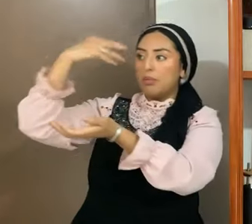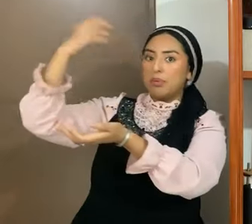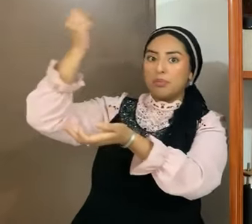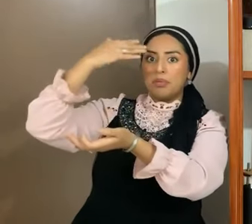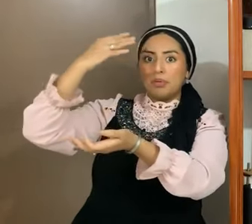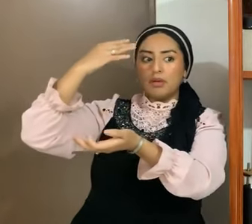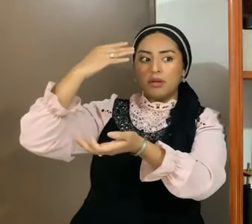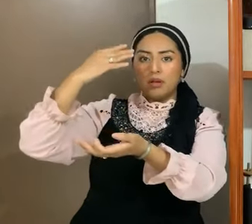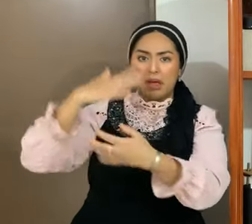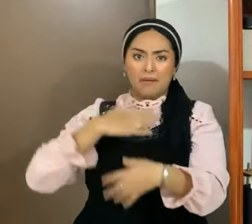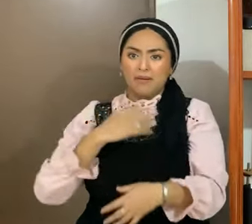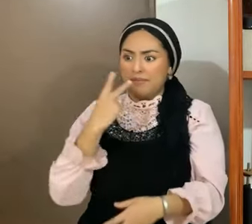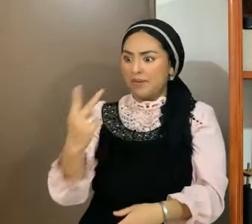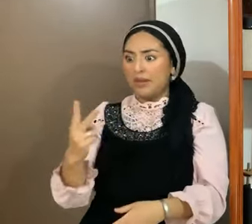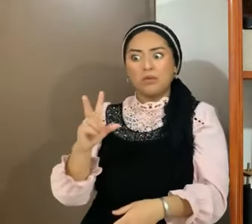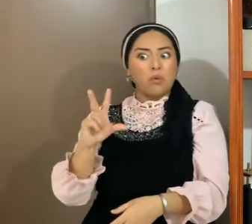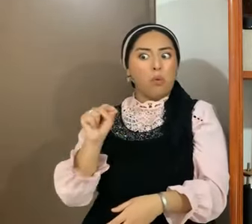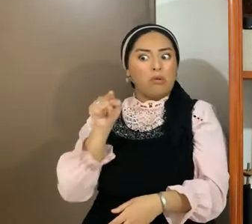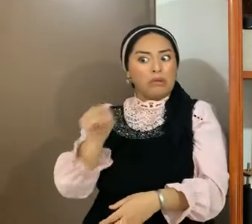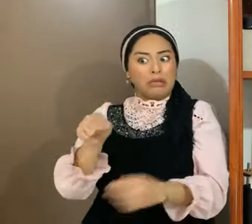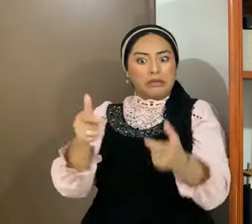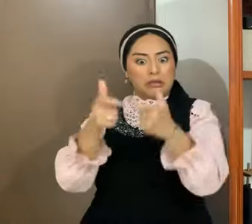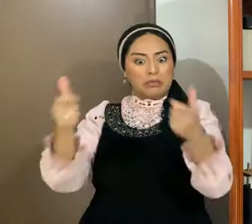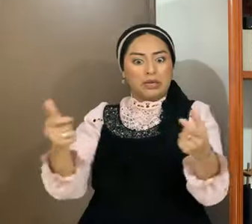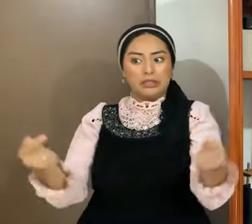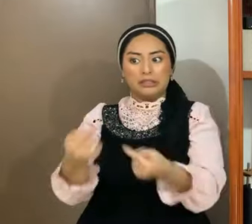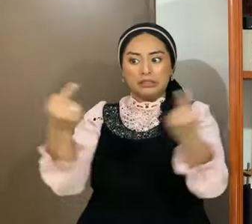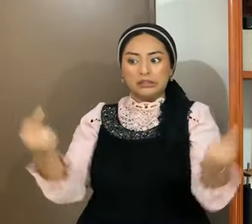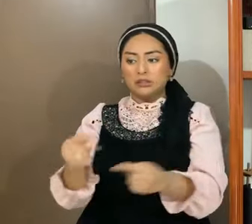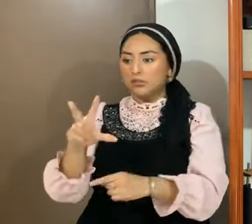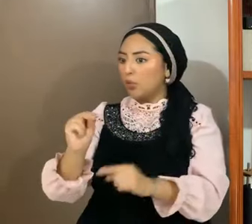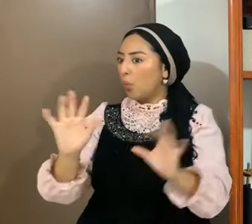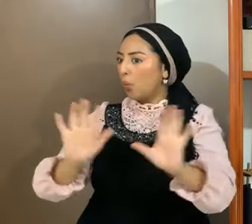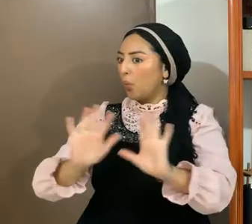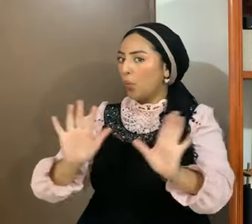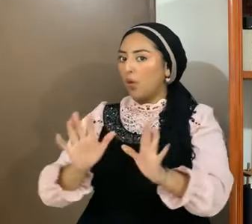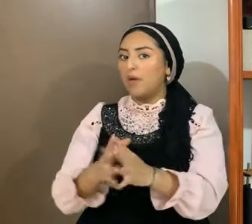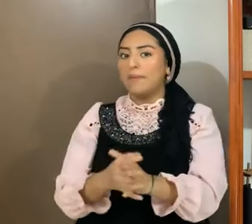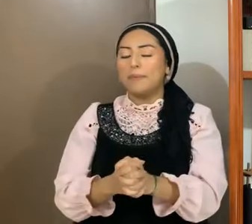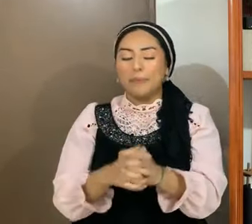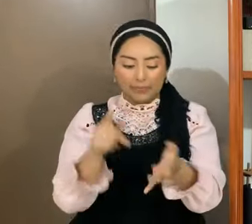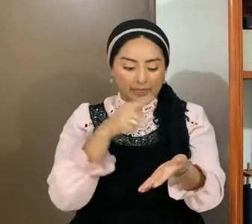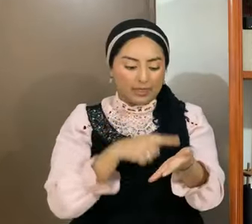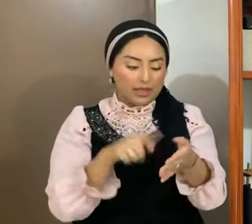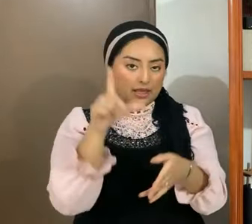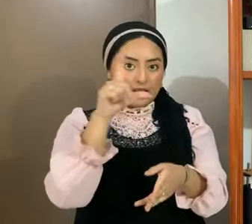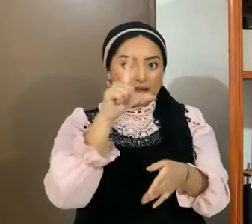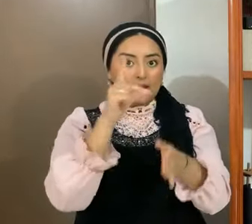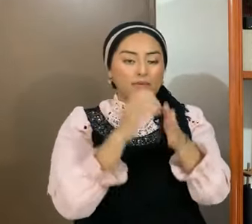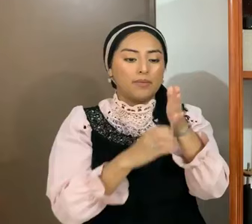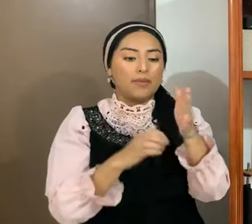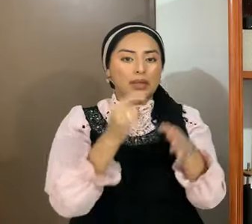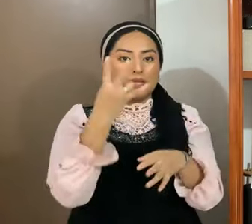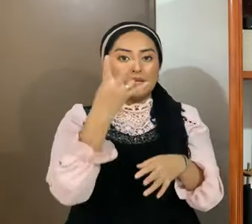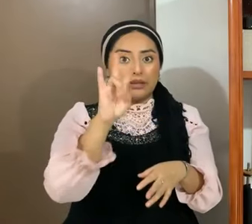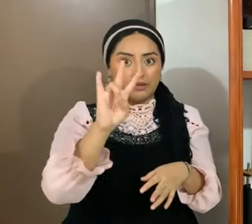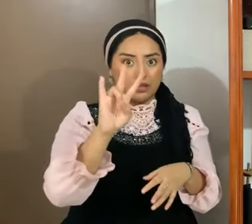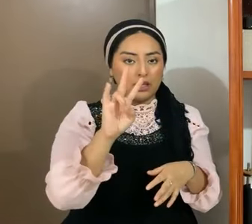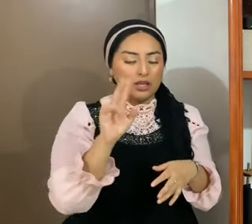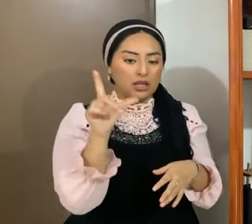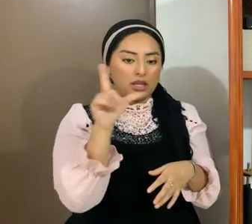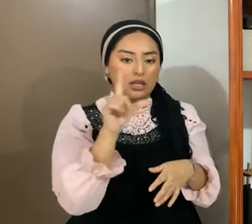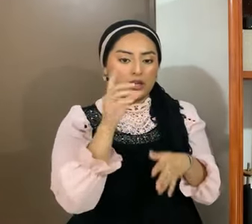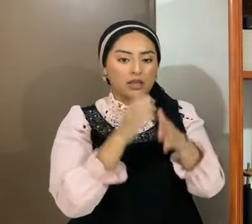es pecado, y es pecado grave, gravísimo, diría yo. Vamos a Levítico 17.